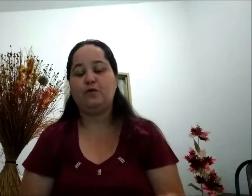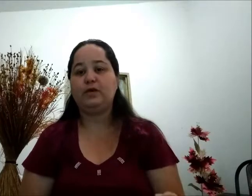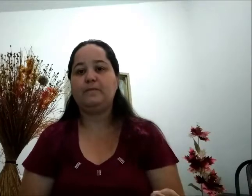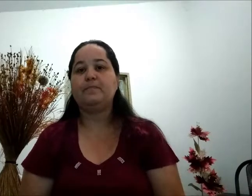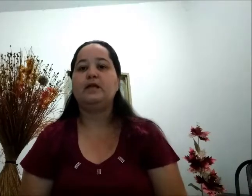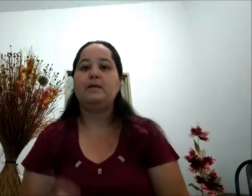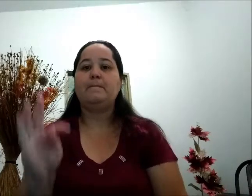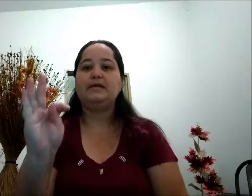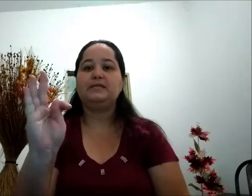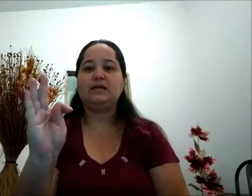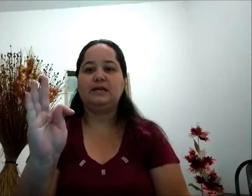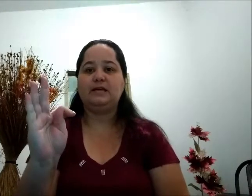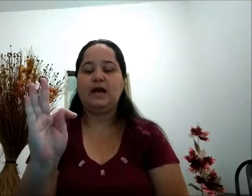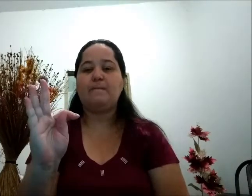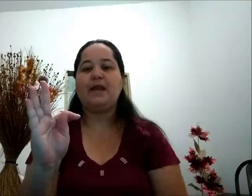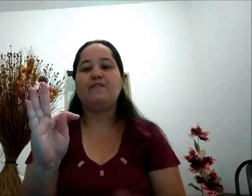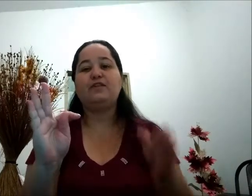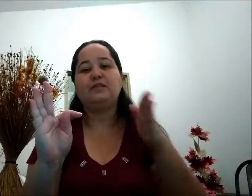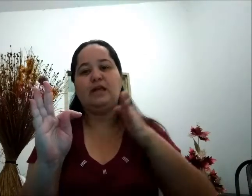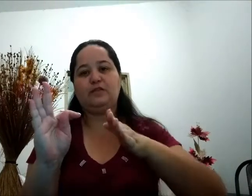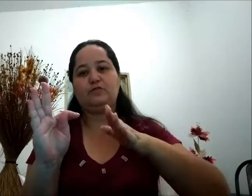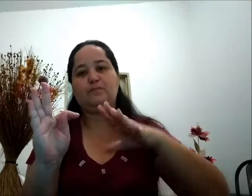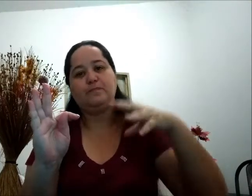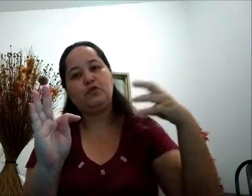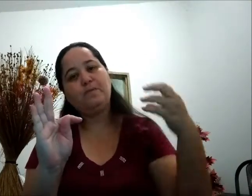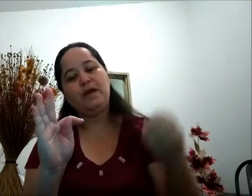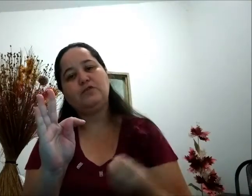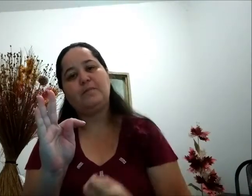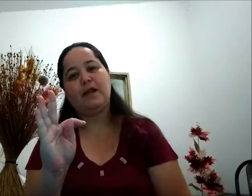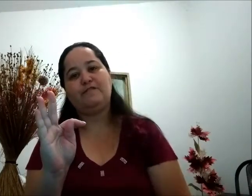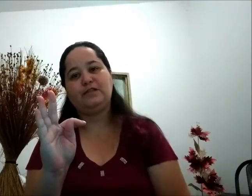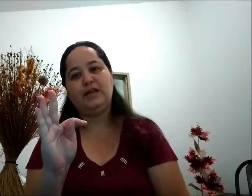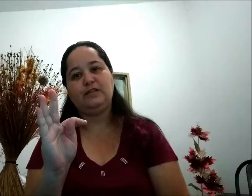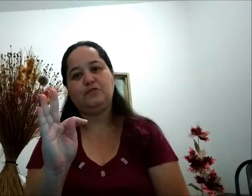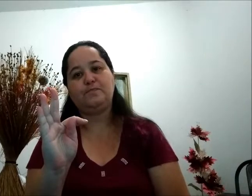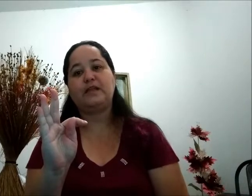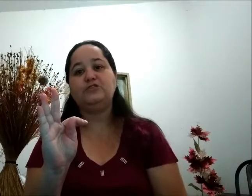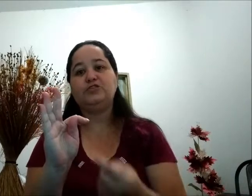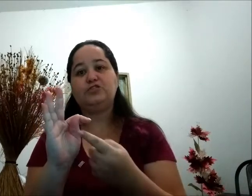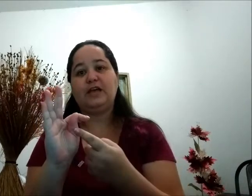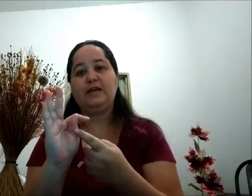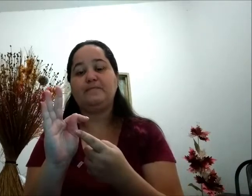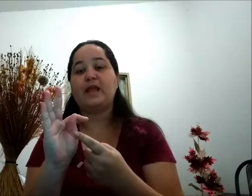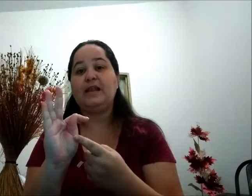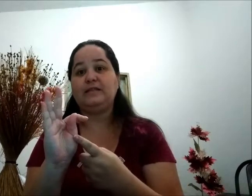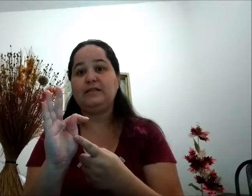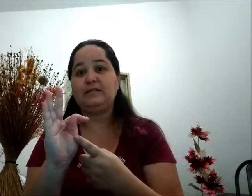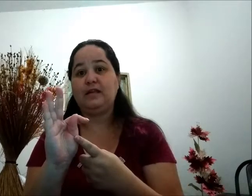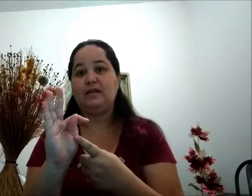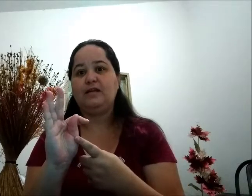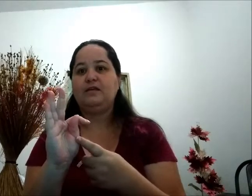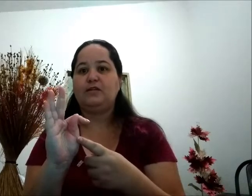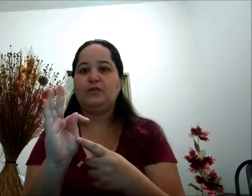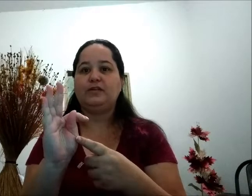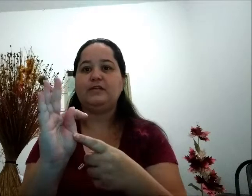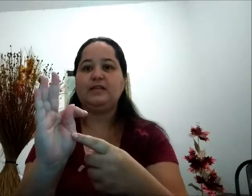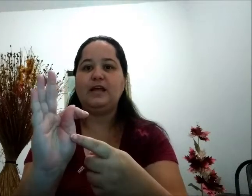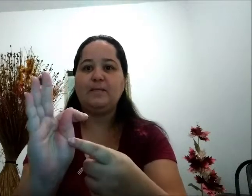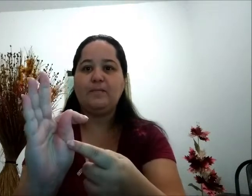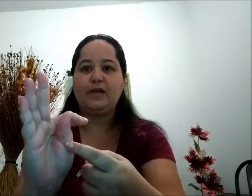fora? Pensa aqui, a palavra dentro. No meio da palavra dentro, a gente tem a letra T. Então, letra T,